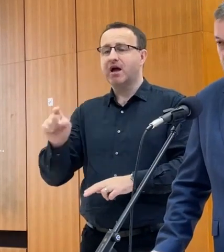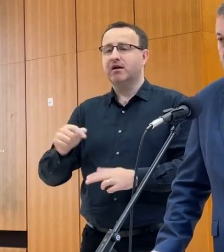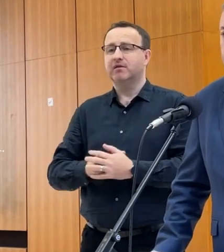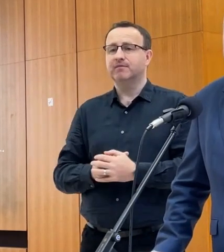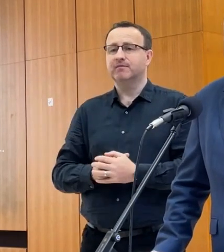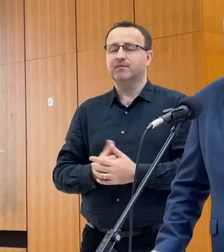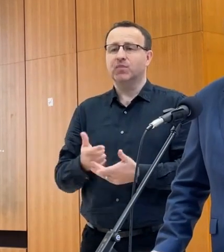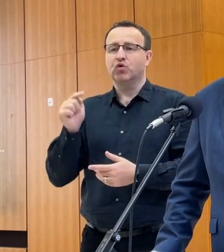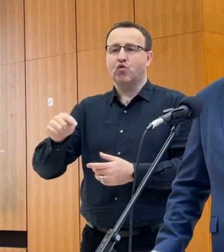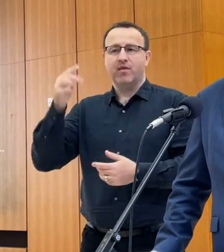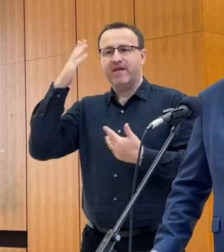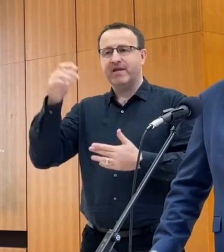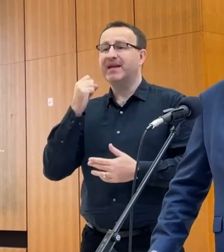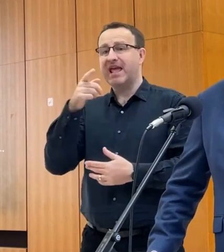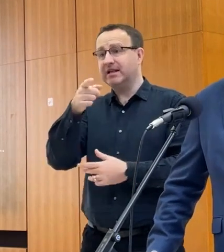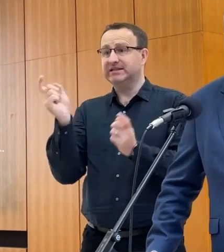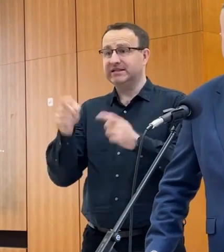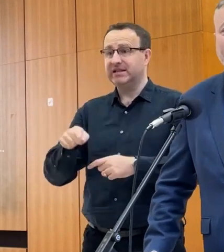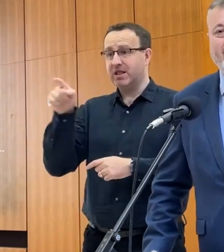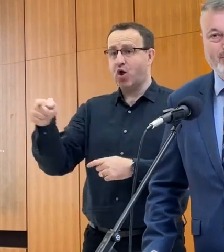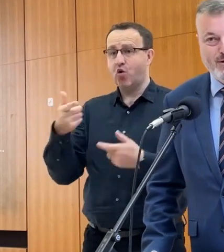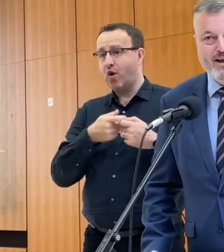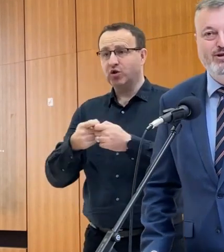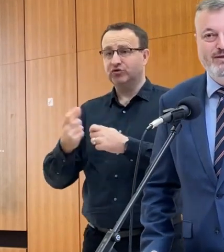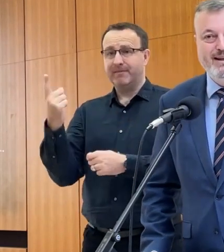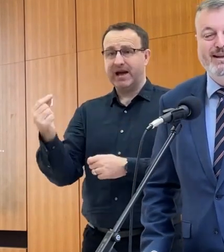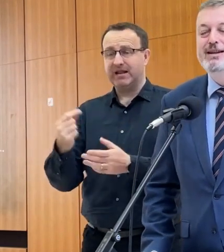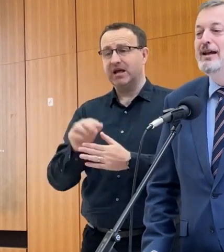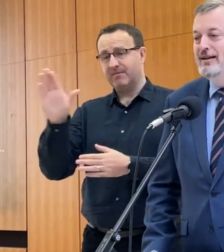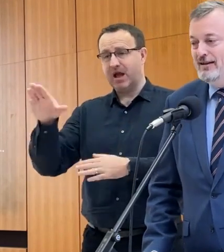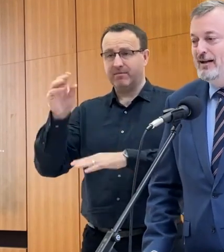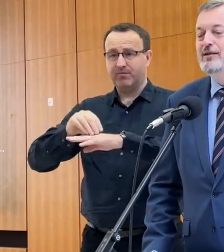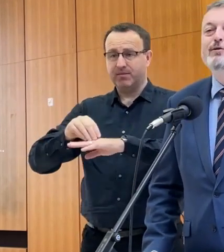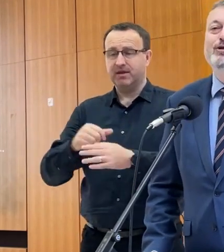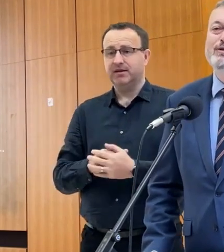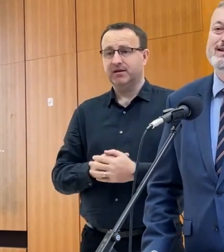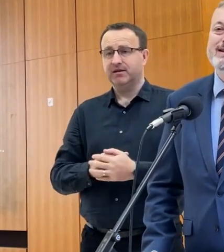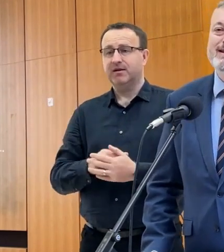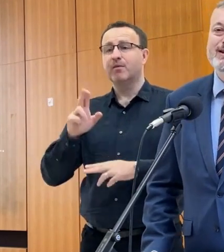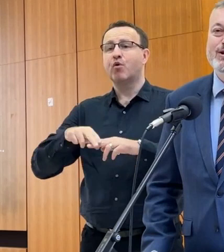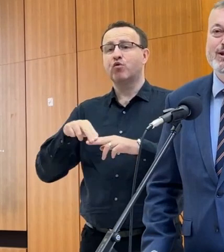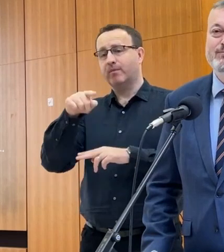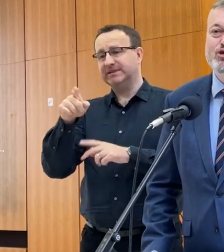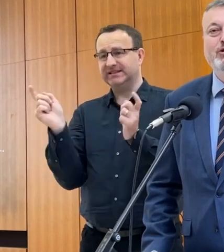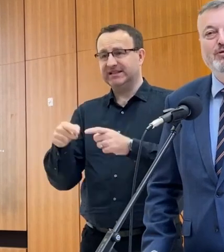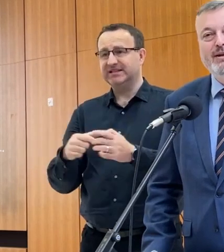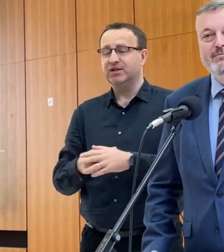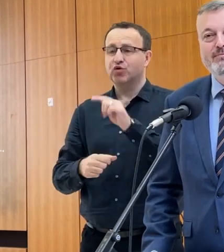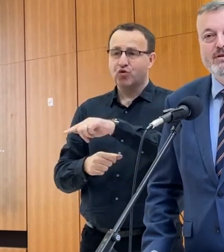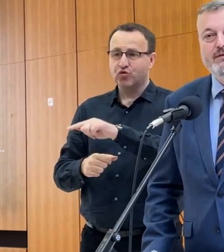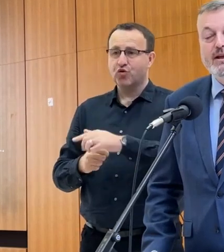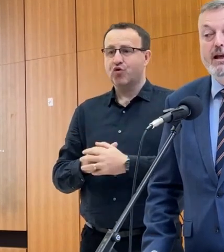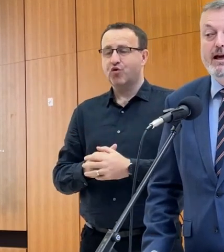To neviem, keď identifikujete toho koaličného partnera, ktorý má ešte výhrady, tak potom zistíte, že či toto